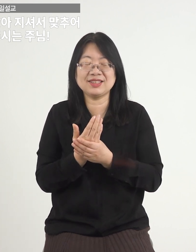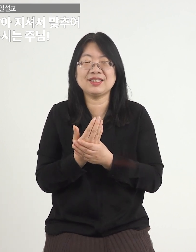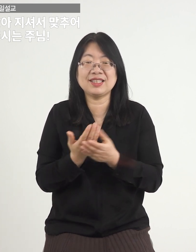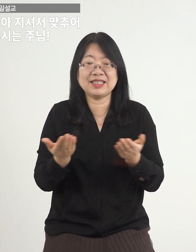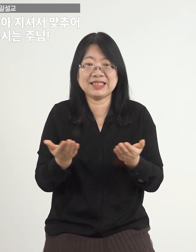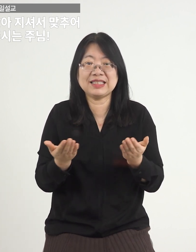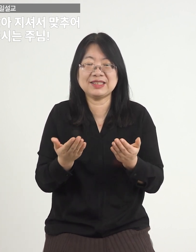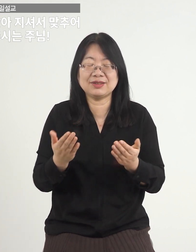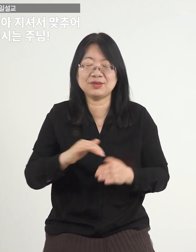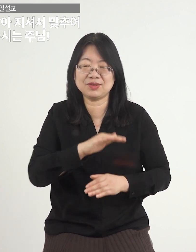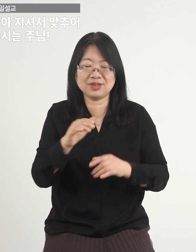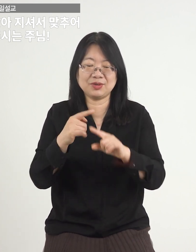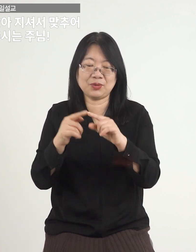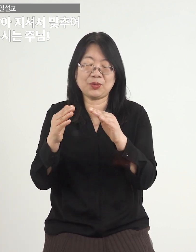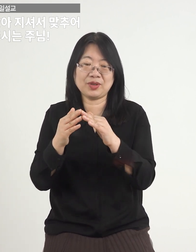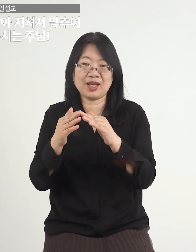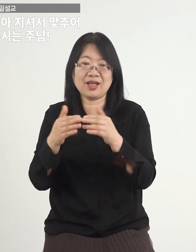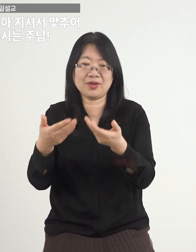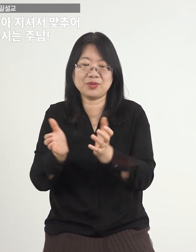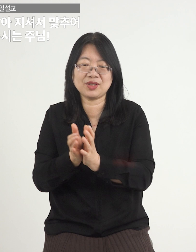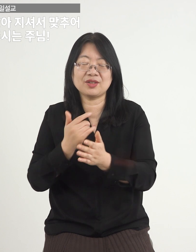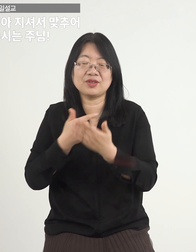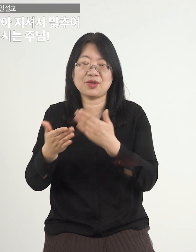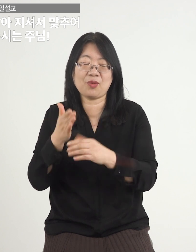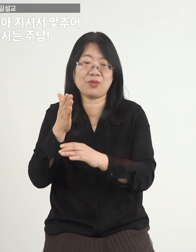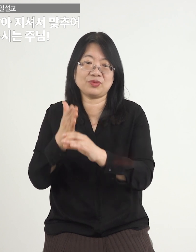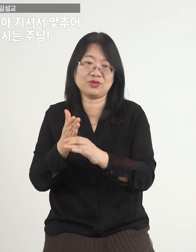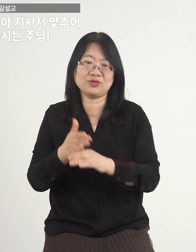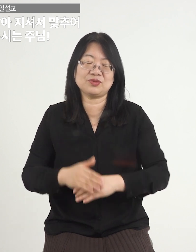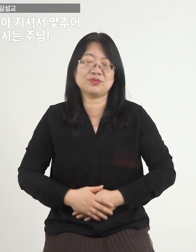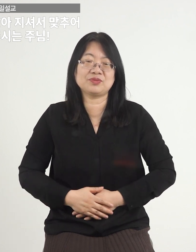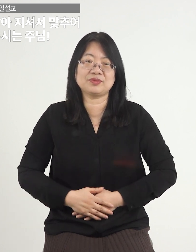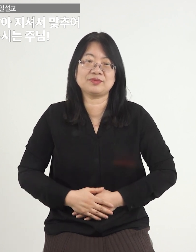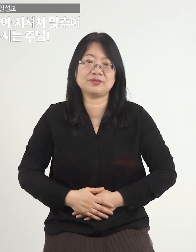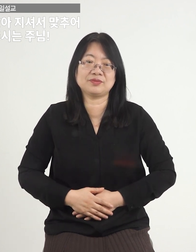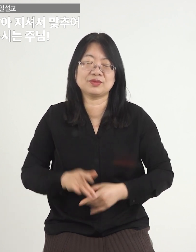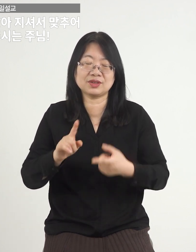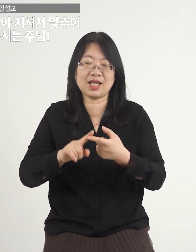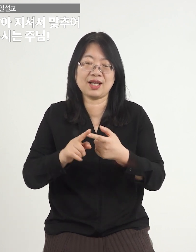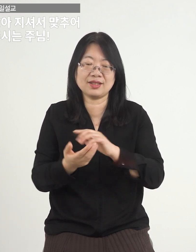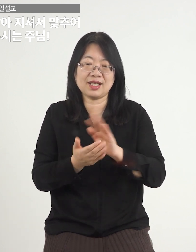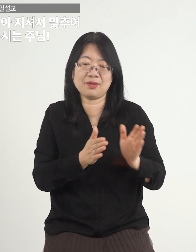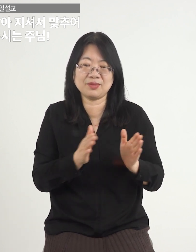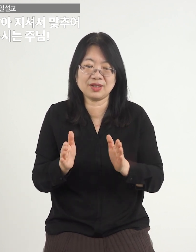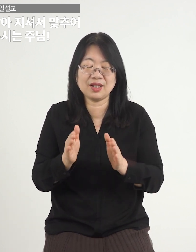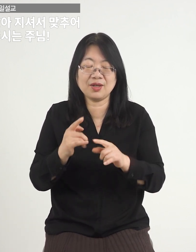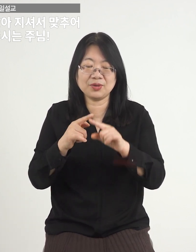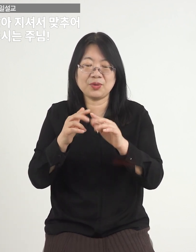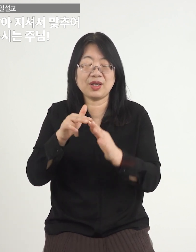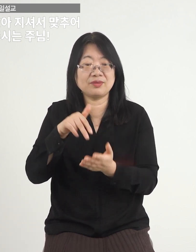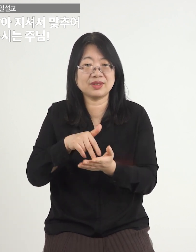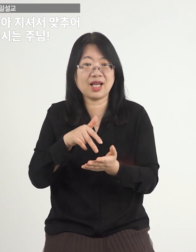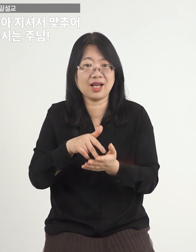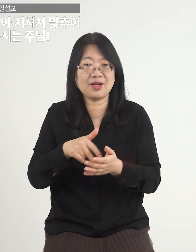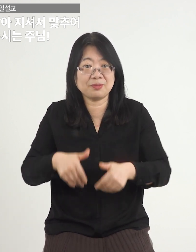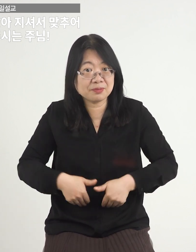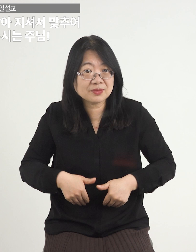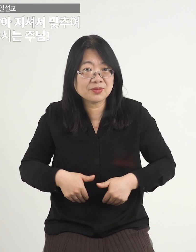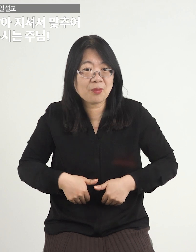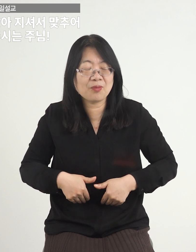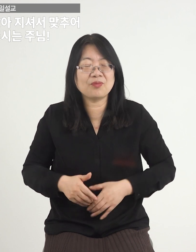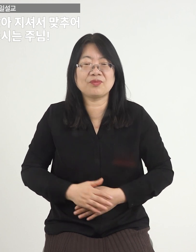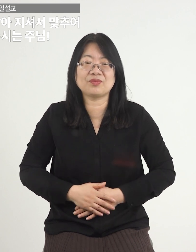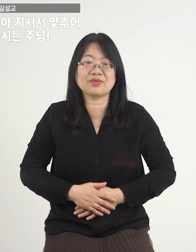교회 공동체도 지금 겪고 있습니다. 이제 여기에 대한 또 대비도 교회 차원에서 해야